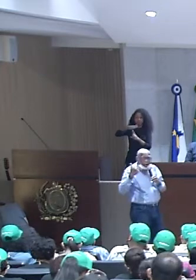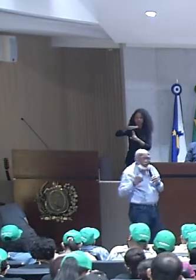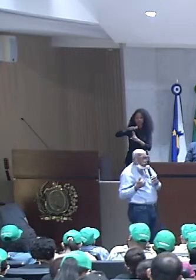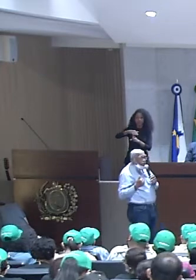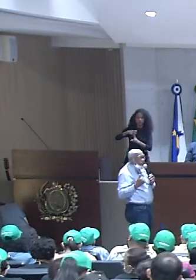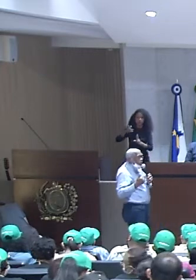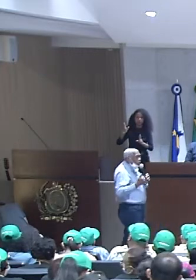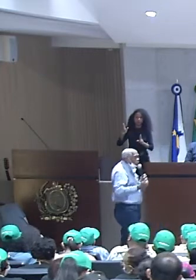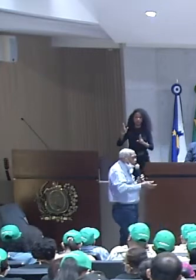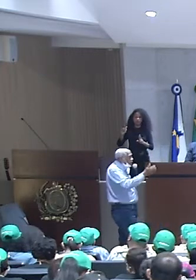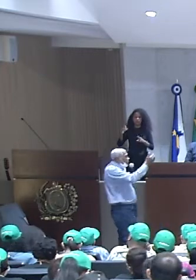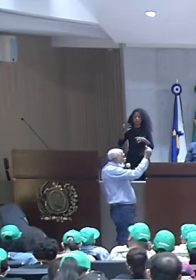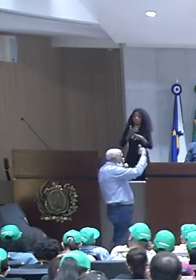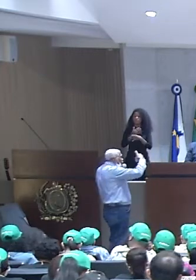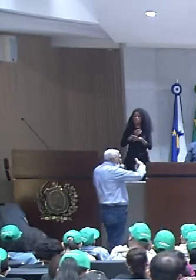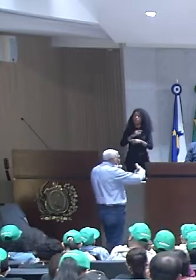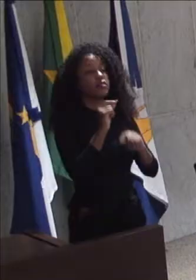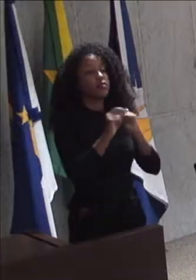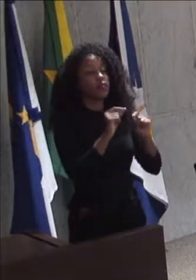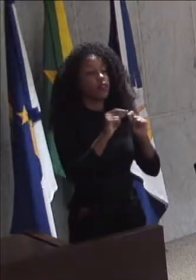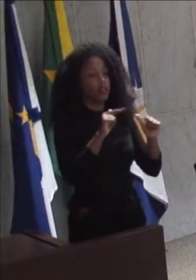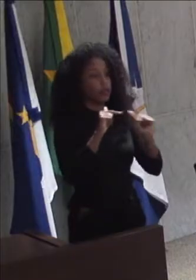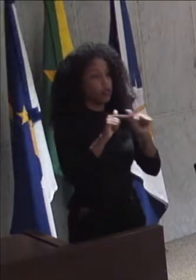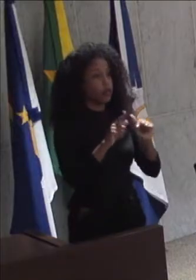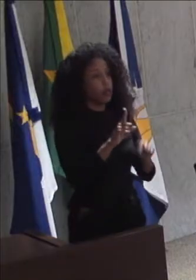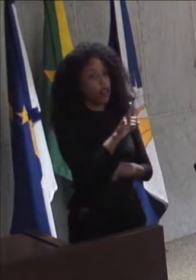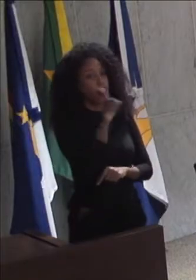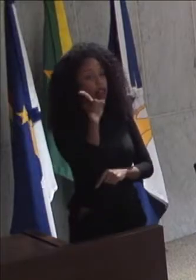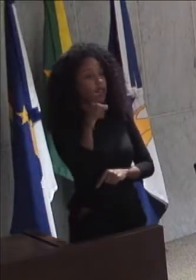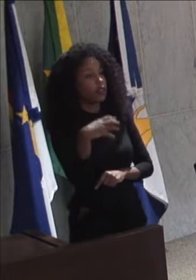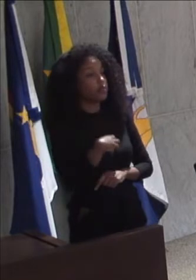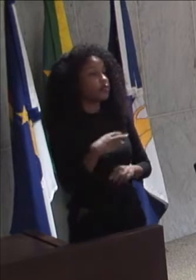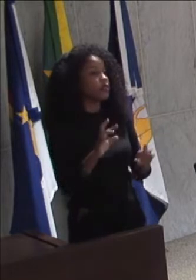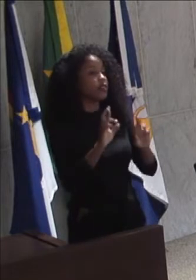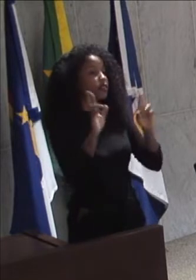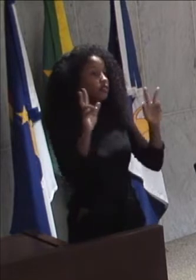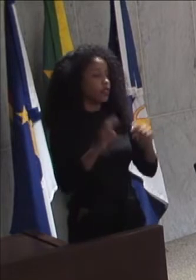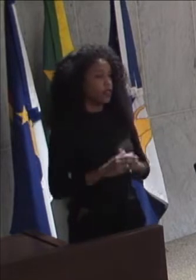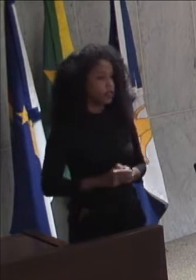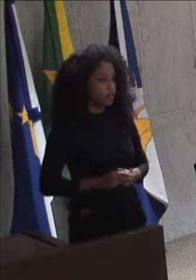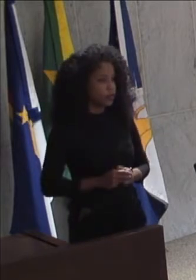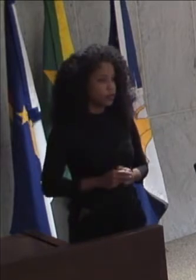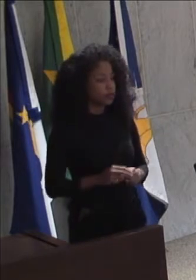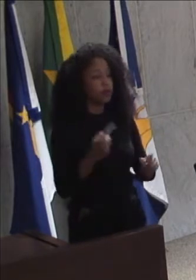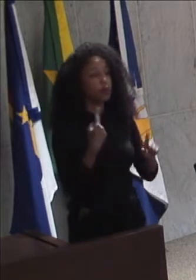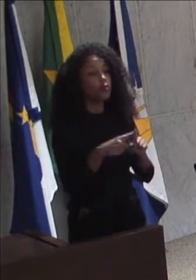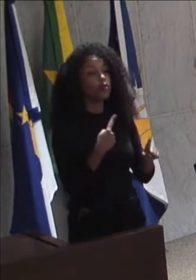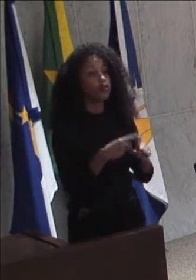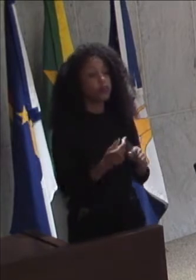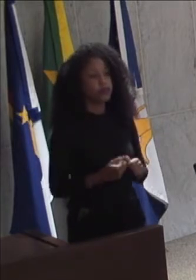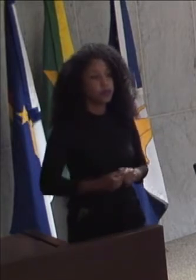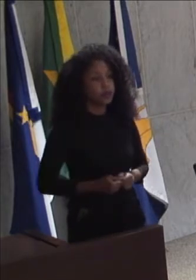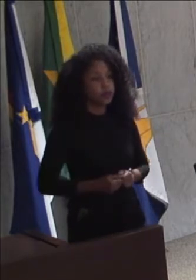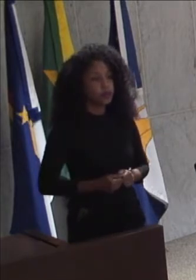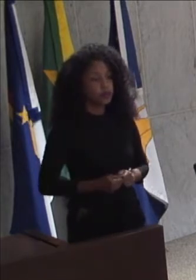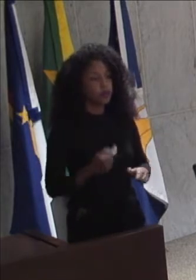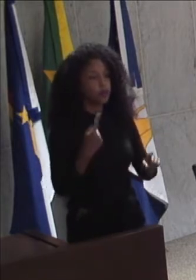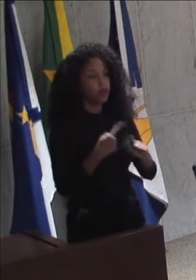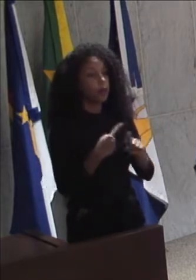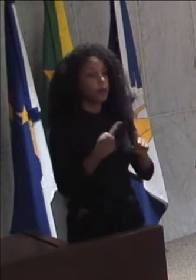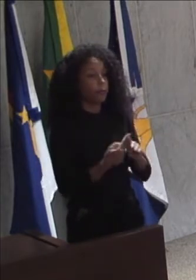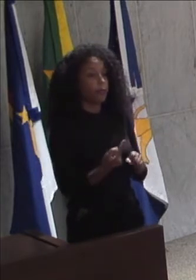cidade onde os trabalhadores lá são diferenciados do de cá. Por quê? Porque, na verdade, eles